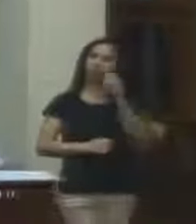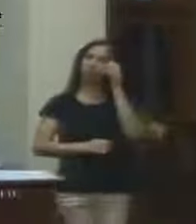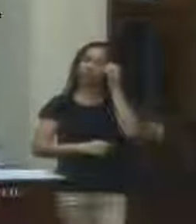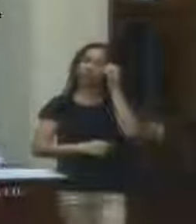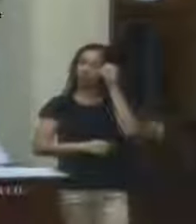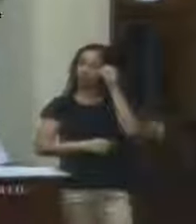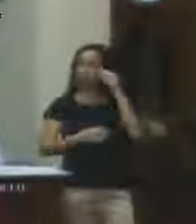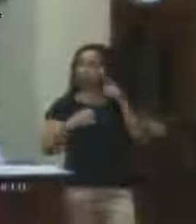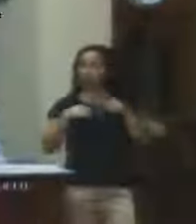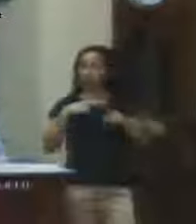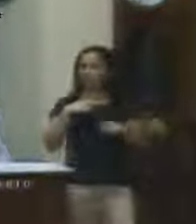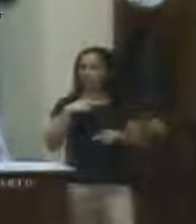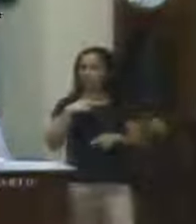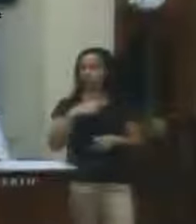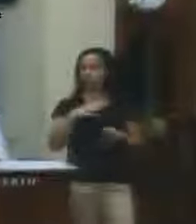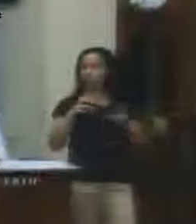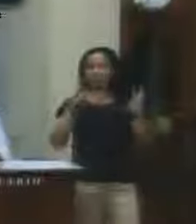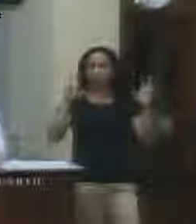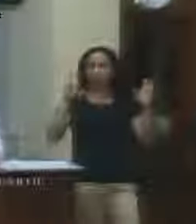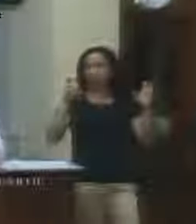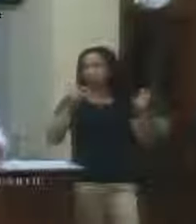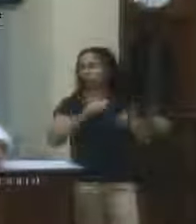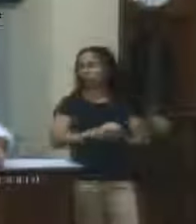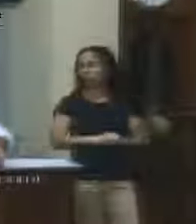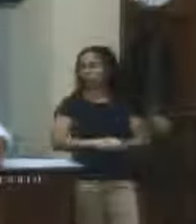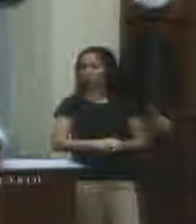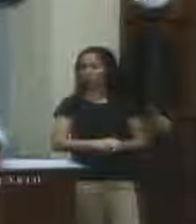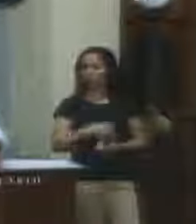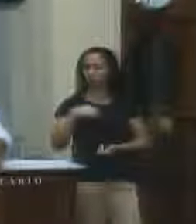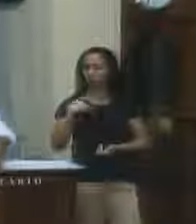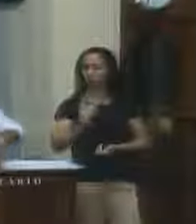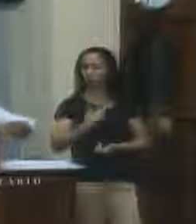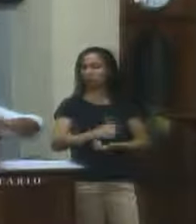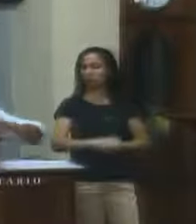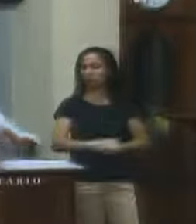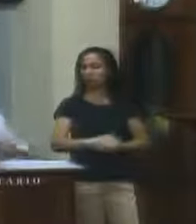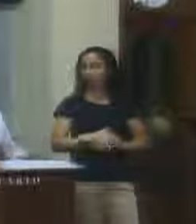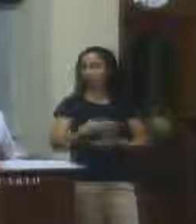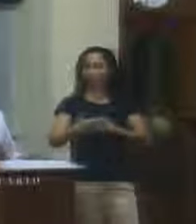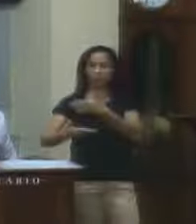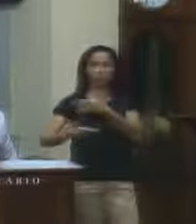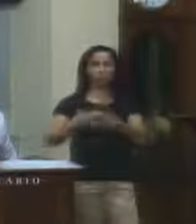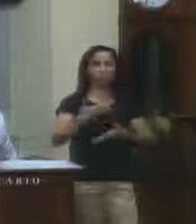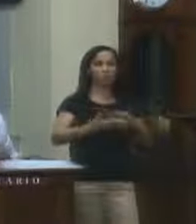Houve uma situação, na verdade, a gente que participou